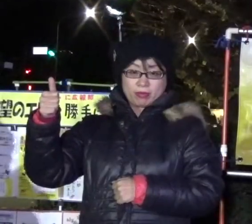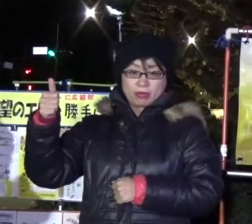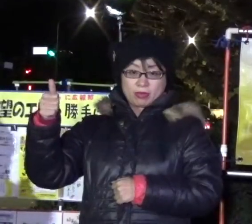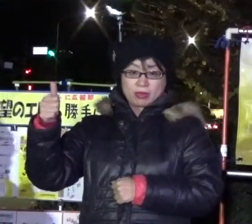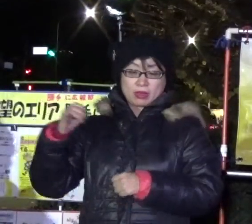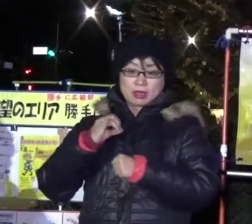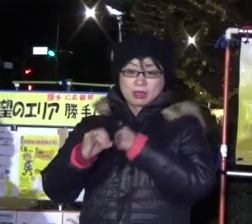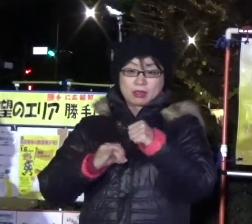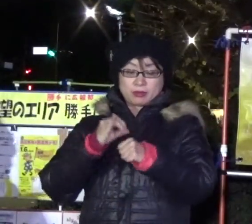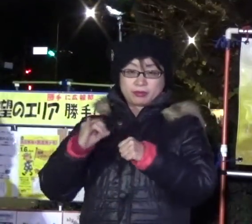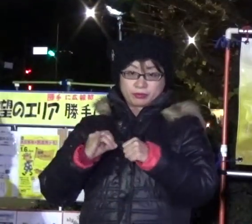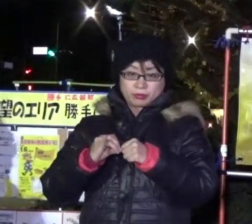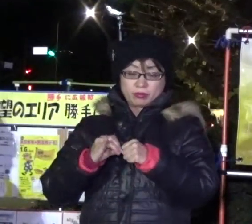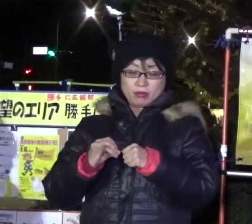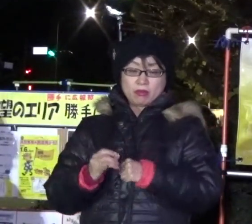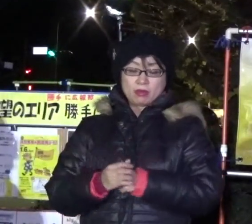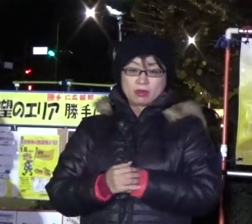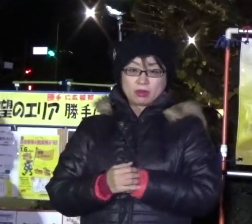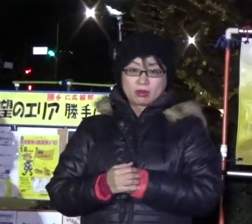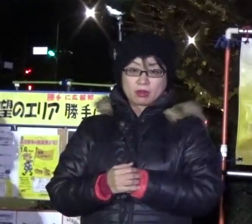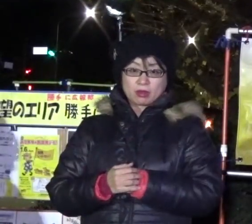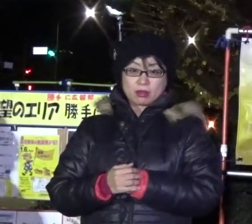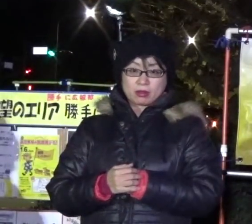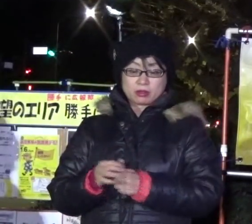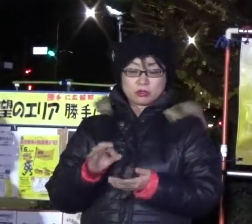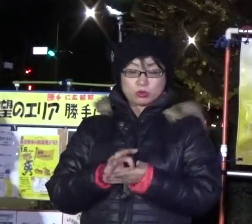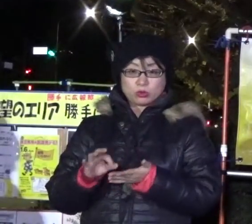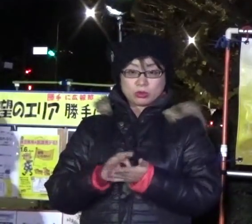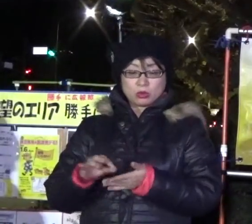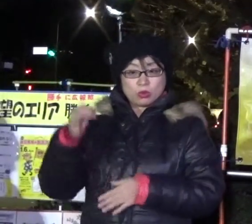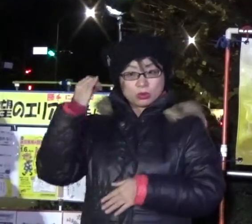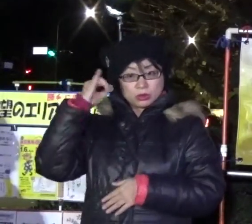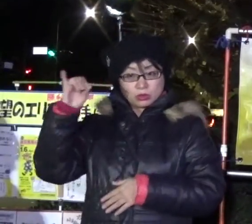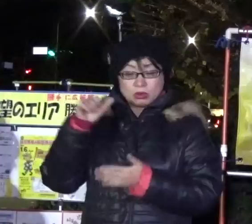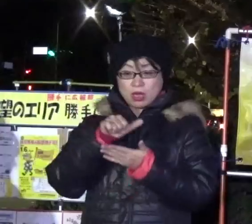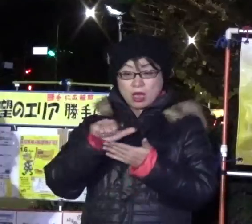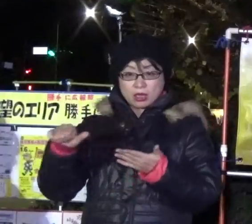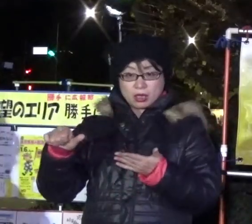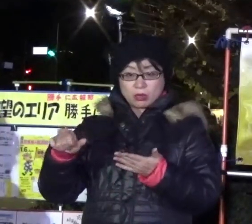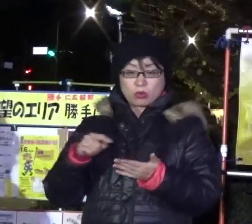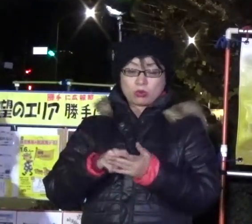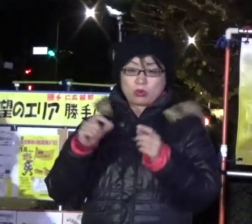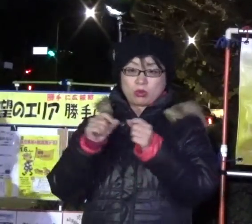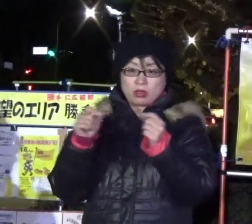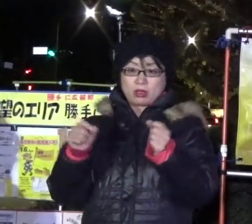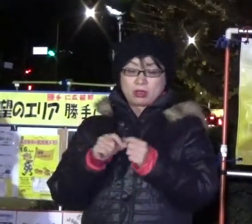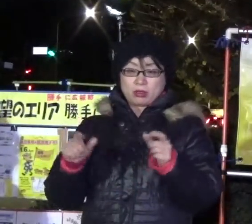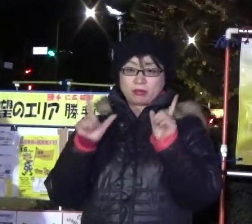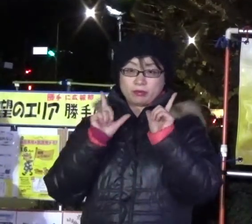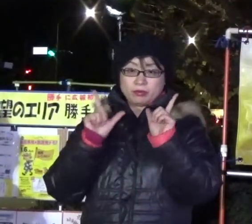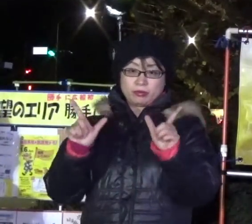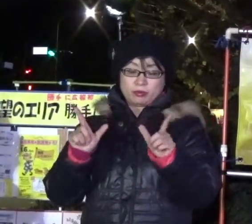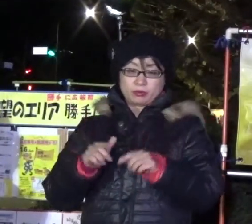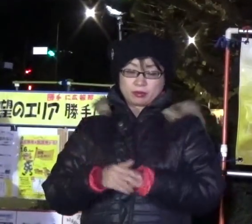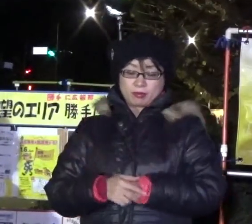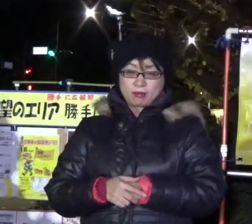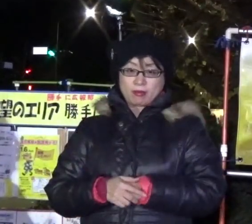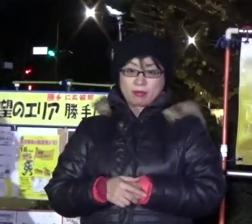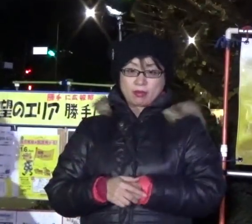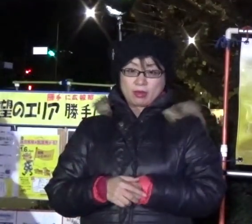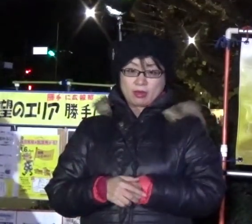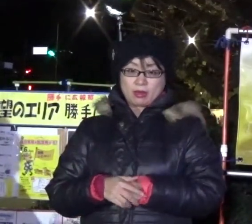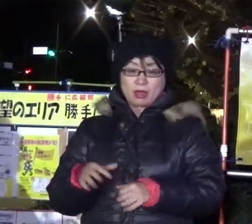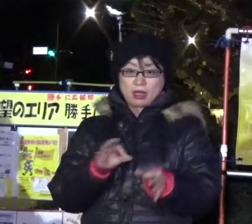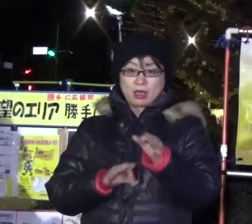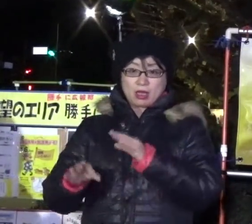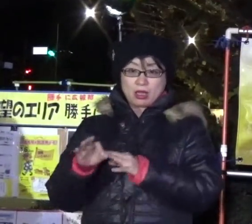ターネット上で消費者の意識調査アンケートを行ってその結果を公表してました。で、これは経済産業